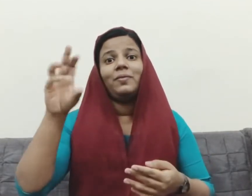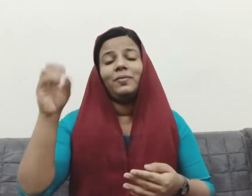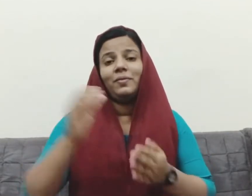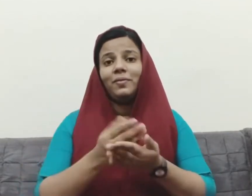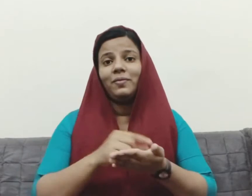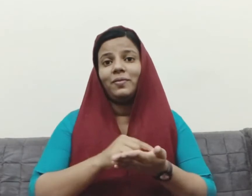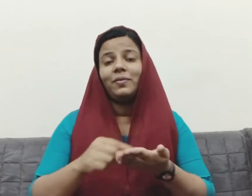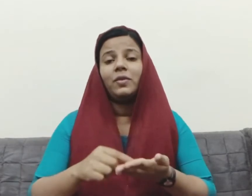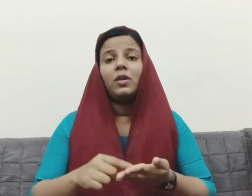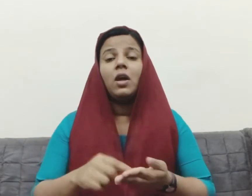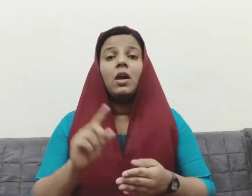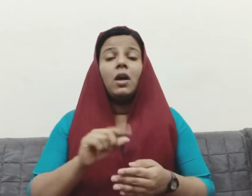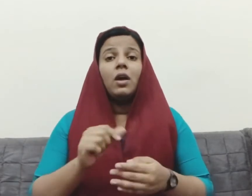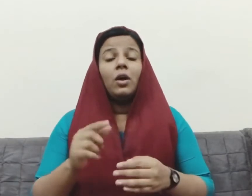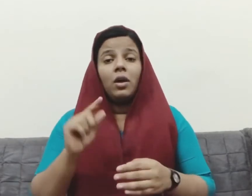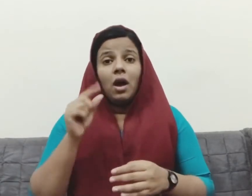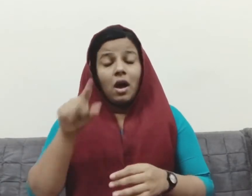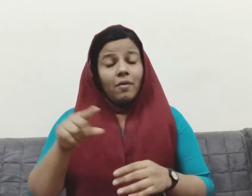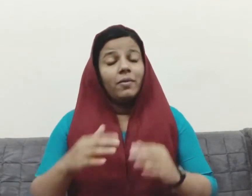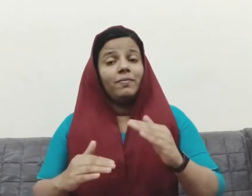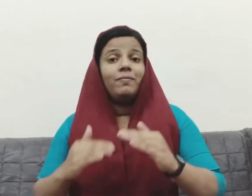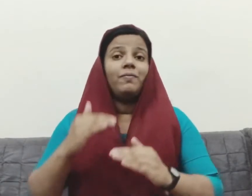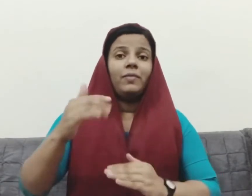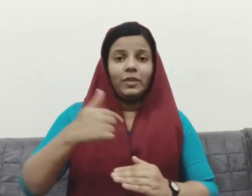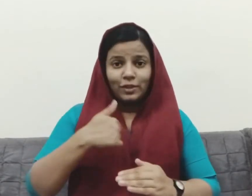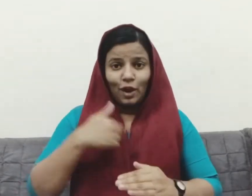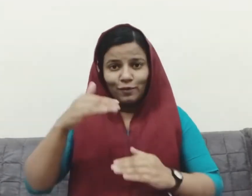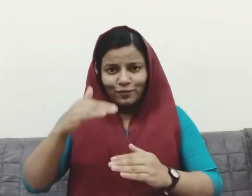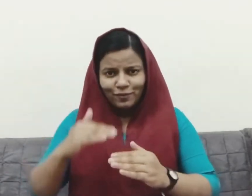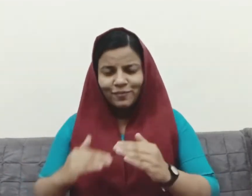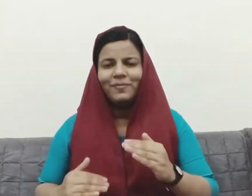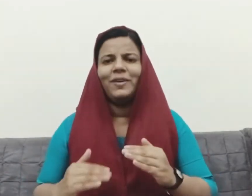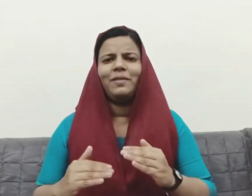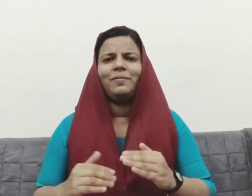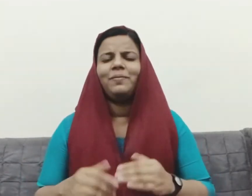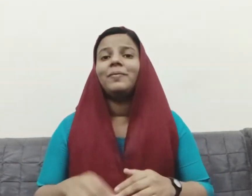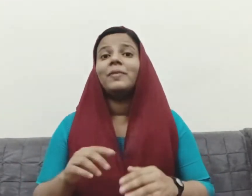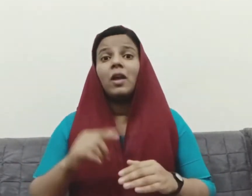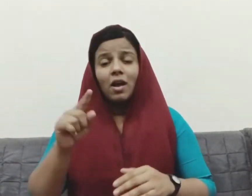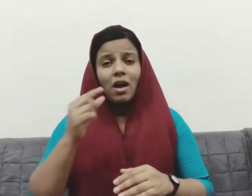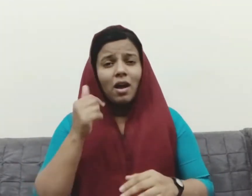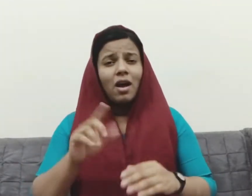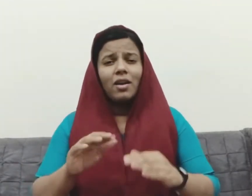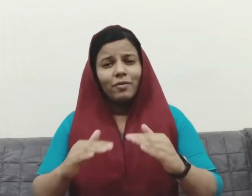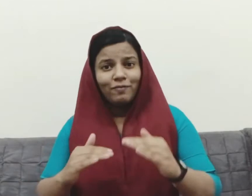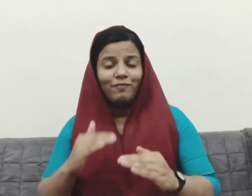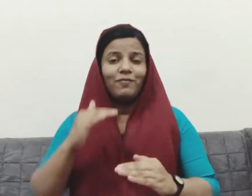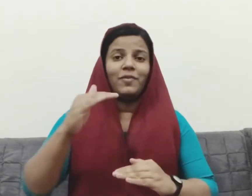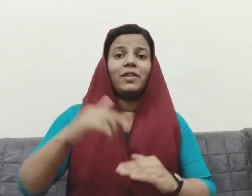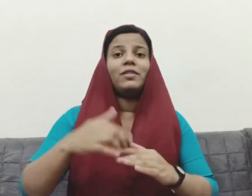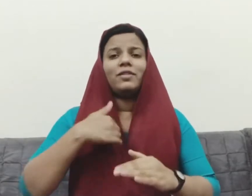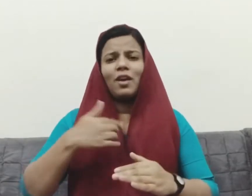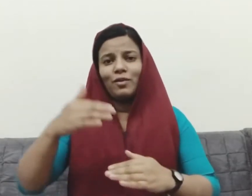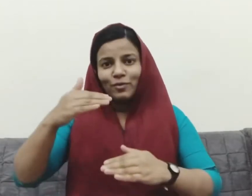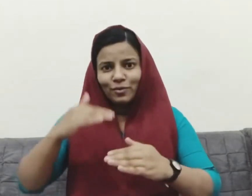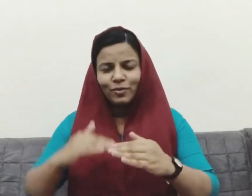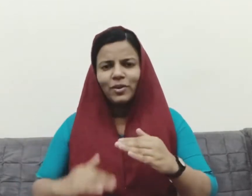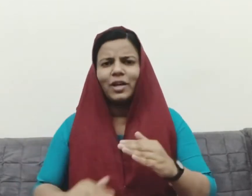John 3:30. ഇങ്ങനെയാണ് പറയുന്നത്, അവൻ വളരണം, ഞാനോ കുറയണം എന്ന് ഉത്തരം പറഞ്ഞു. എന്താ പറയുന്നത്? അവൻ വളരണം, ഞാനോ കുറയണം